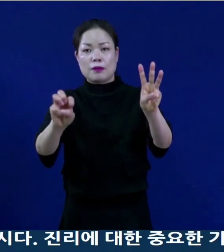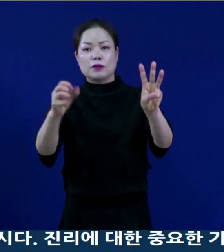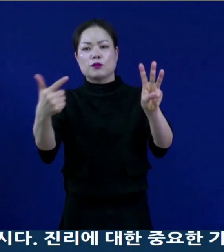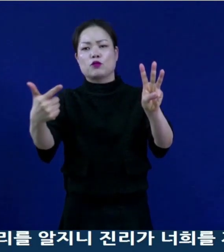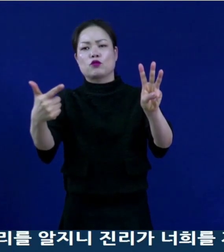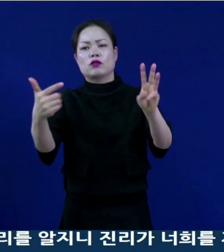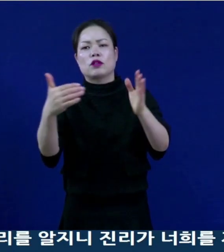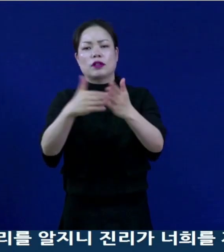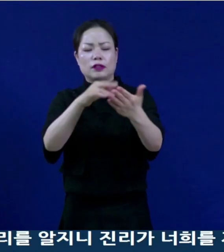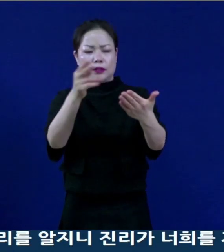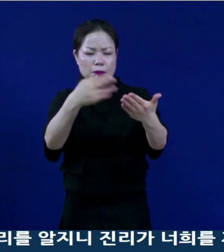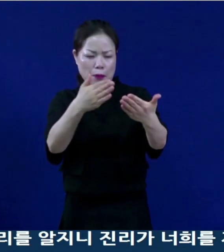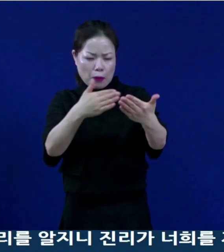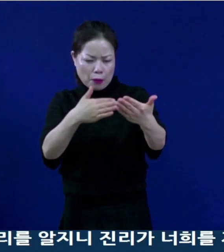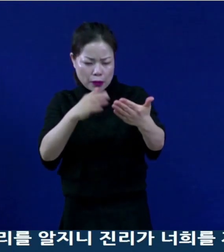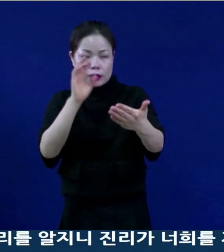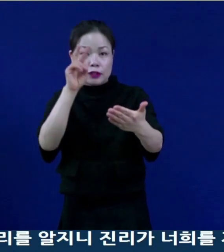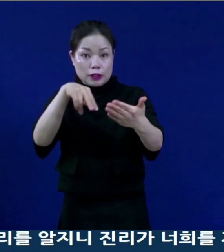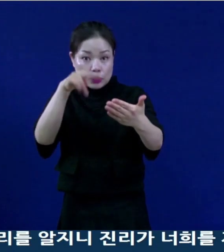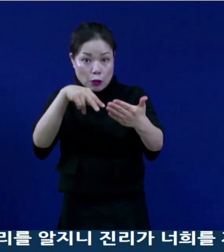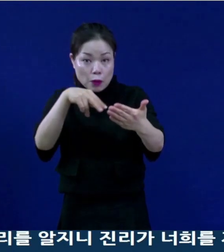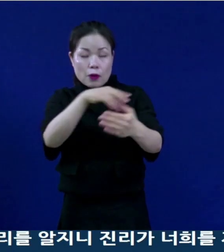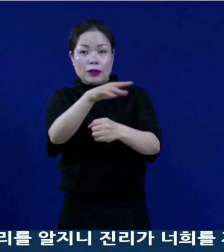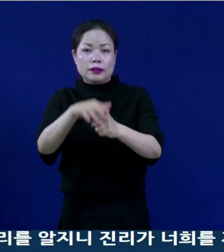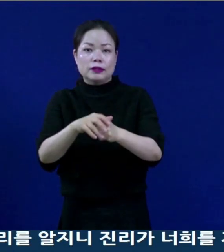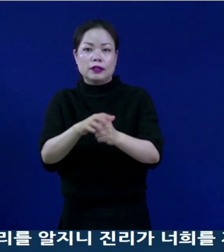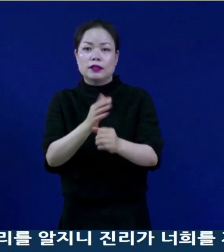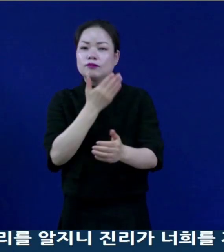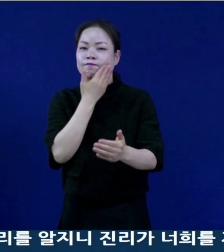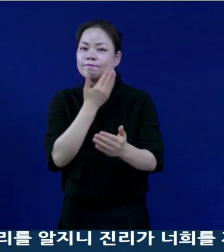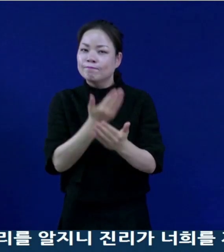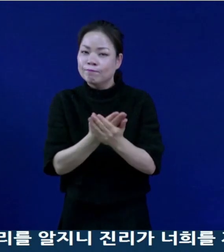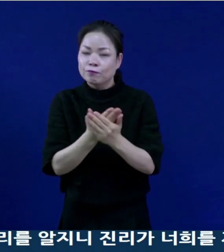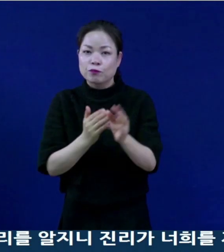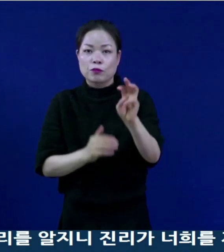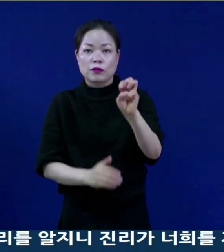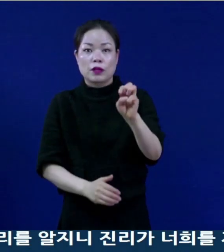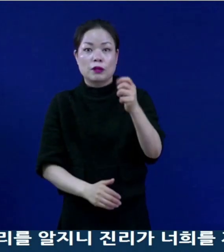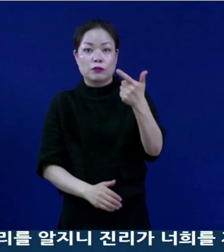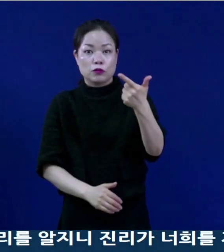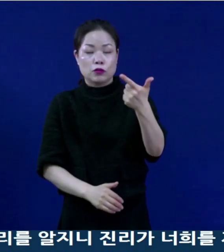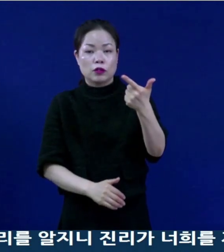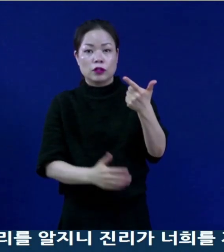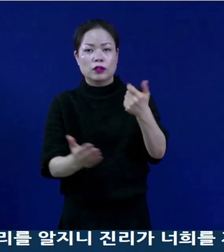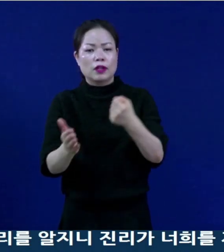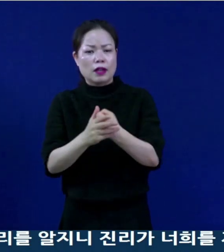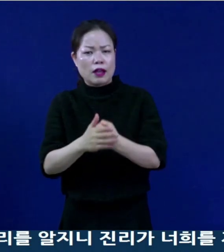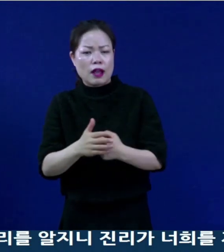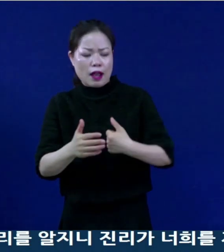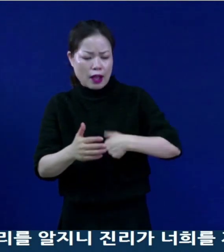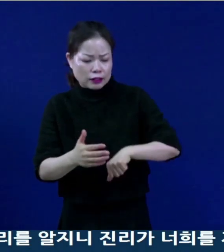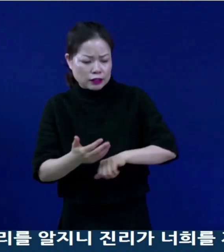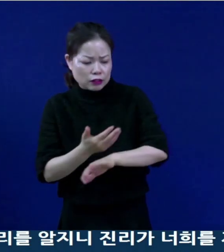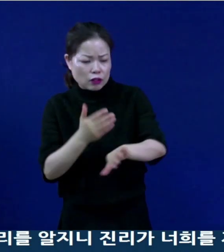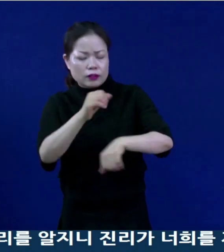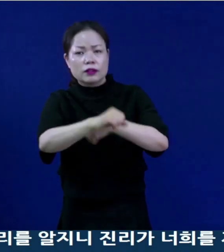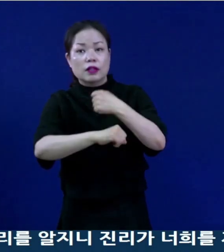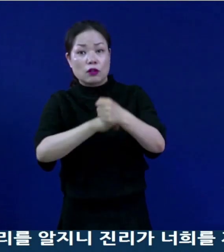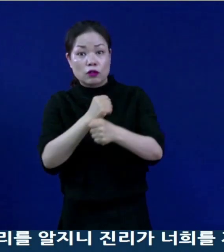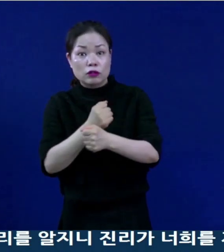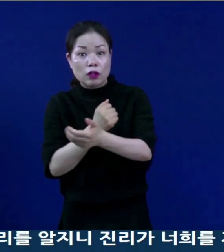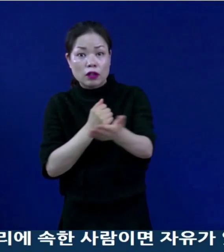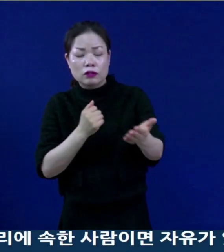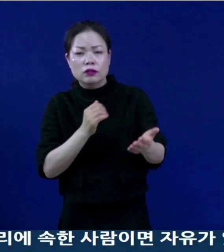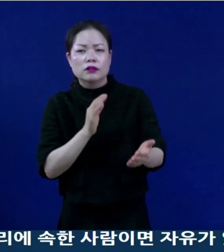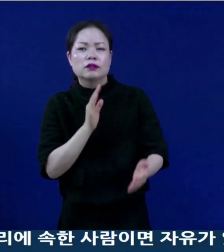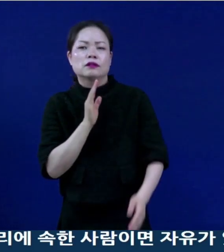36절까지 읽어가면 이 자유의 핵심은 36절 제가 읽어드릴게요. 그러므로 아들이 너희를 자유롭게 하면